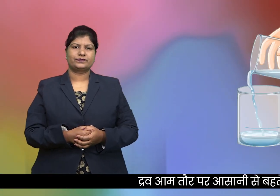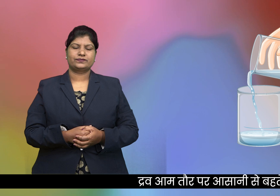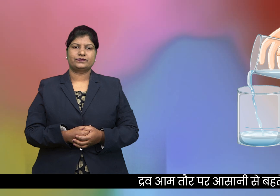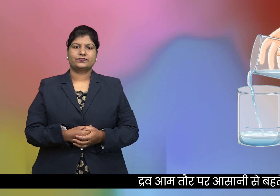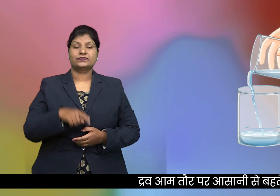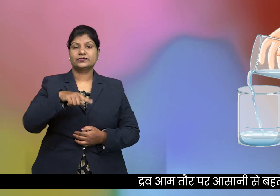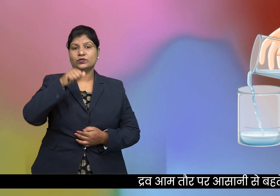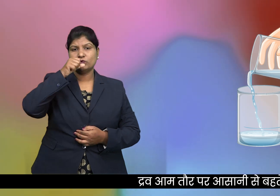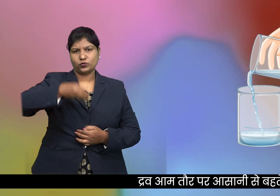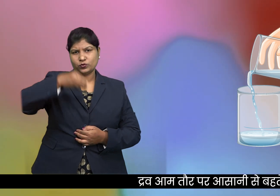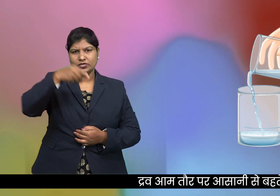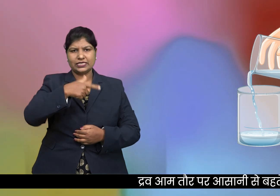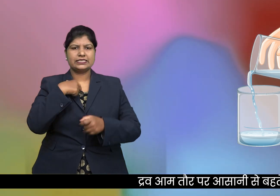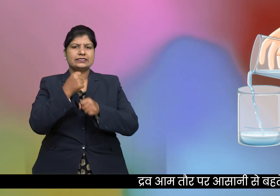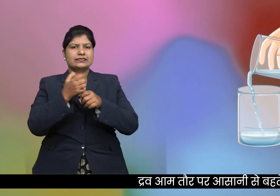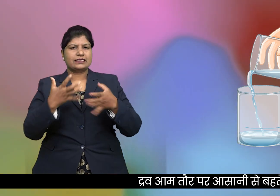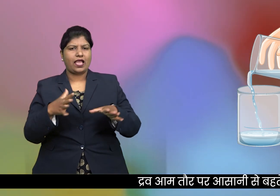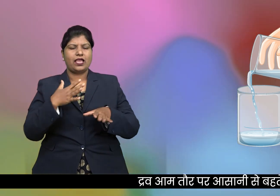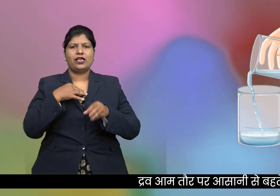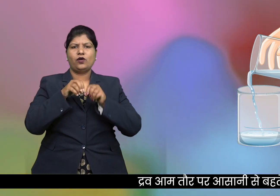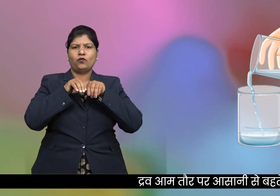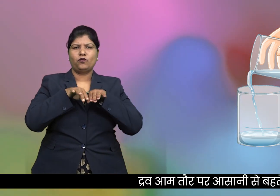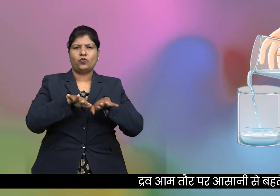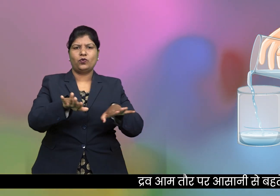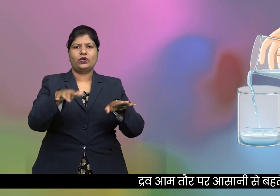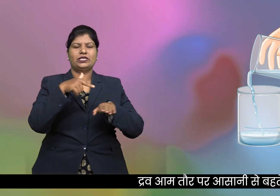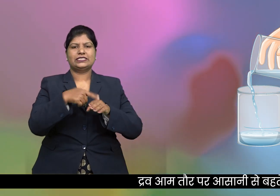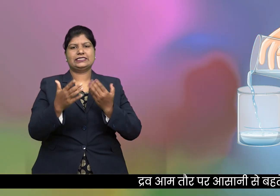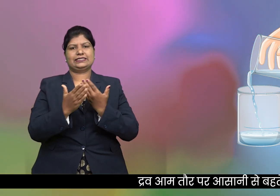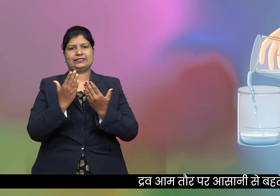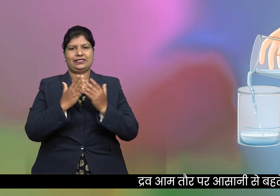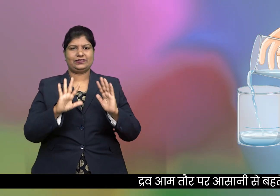द्रव आम तौर पर आसानी से बहते हैं।